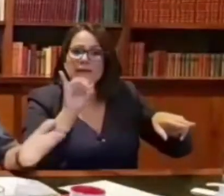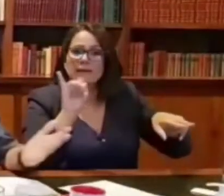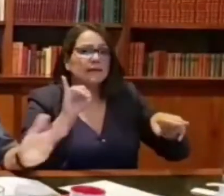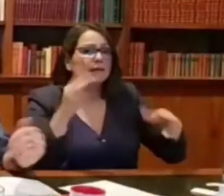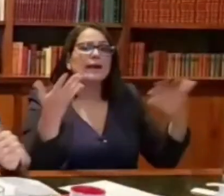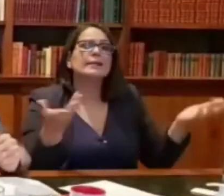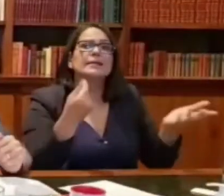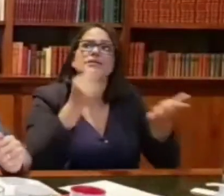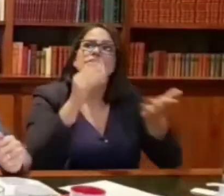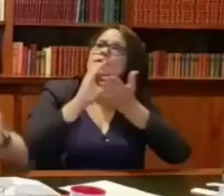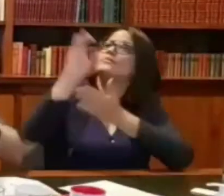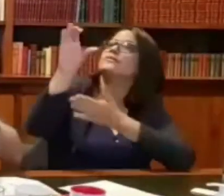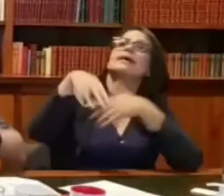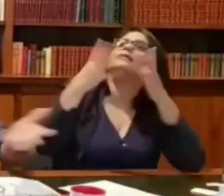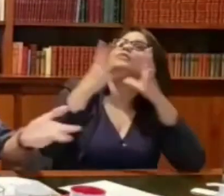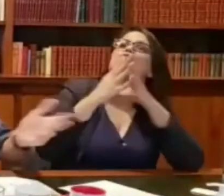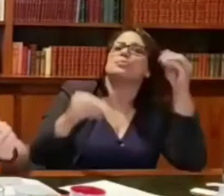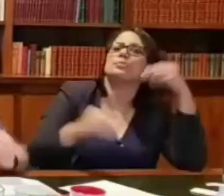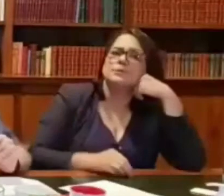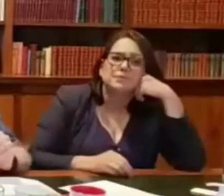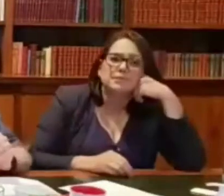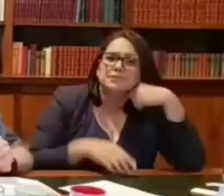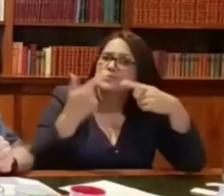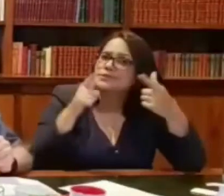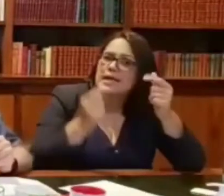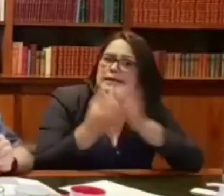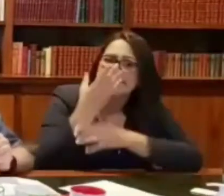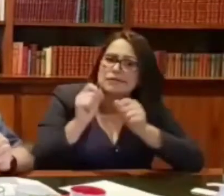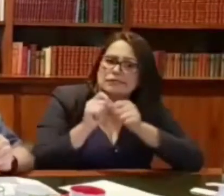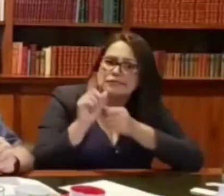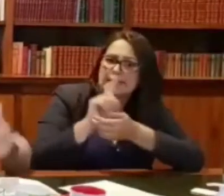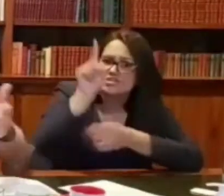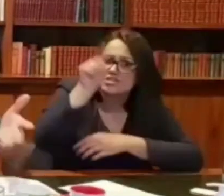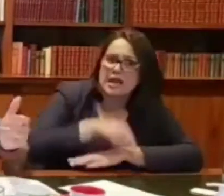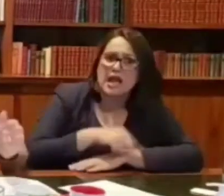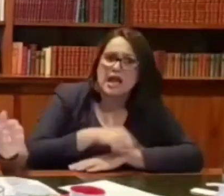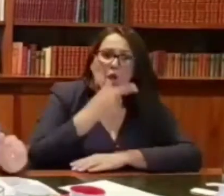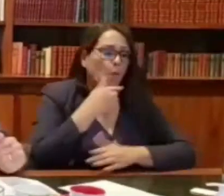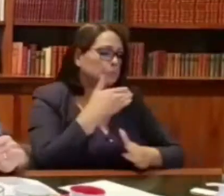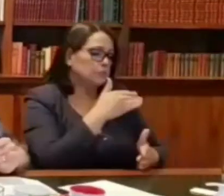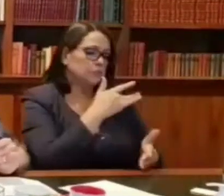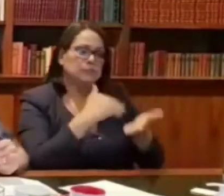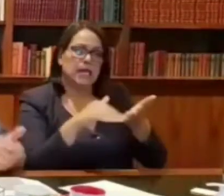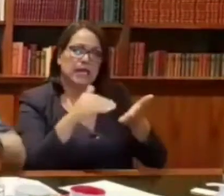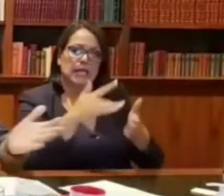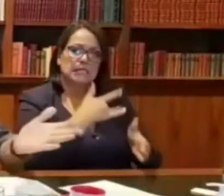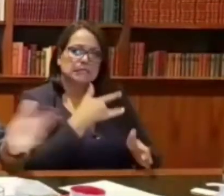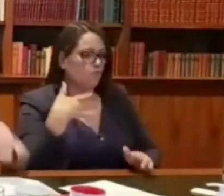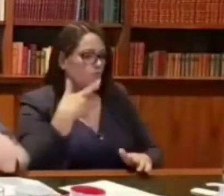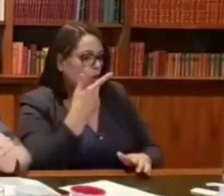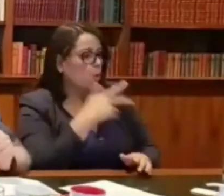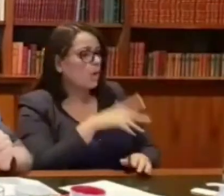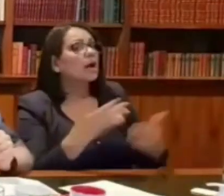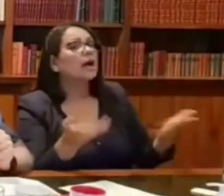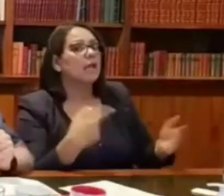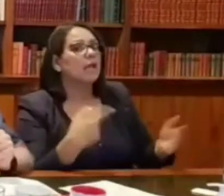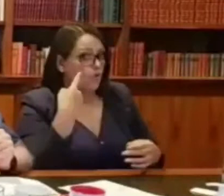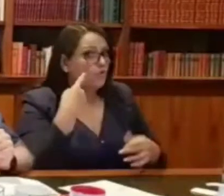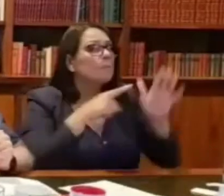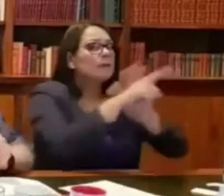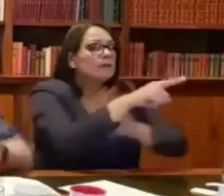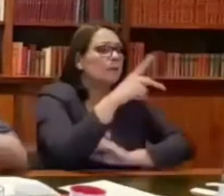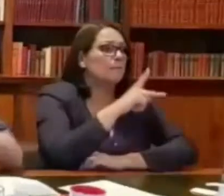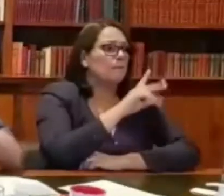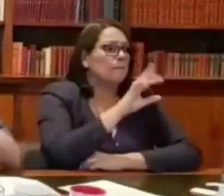tem aí sumiu tudo o secretário disse que nós não estamos nos estamos ajudando Para onde foi essa grana eu acho que vou perguntar para Polícia Federal